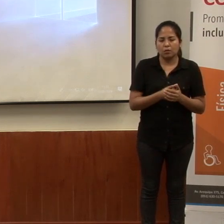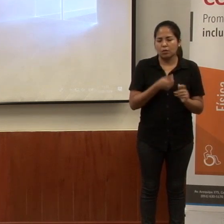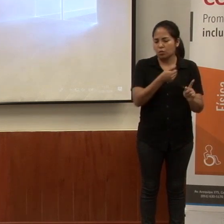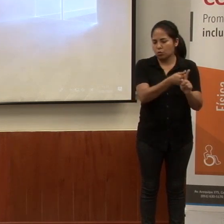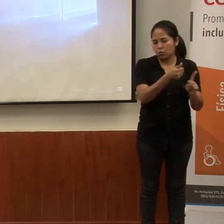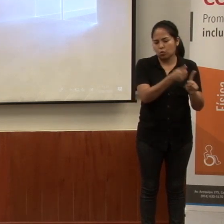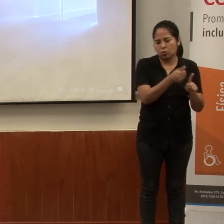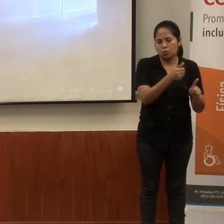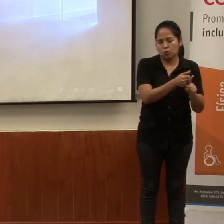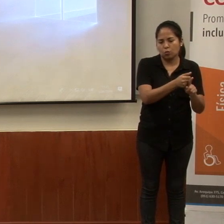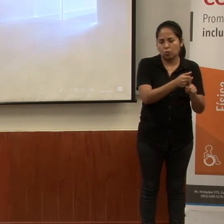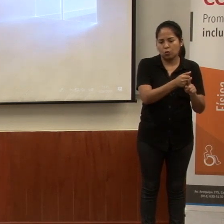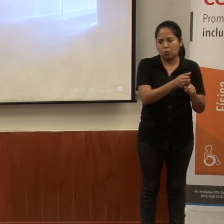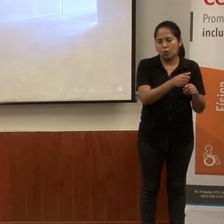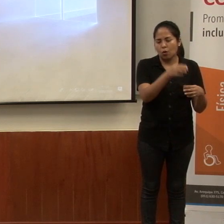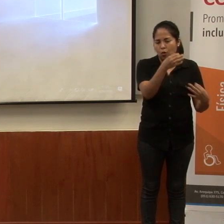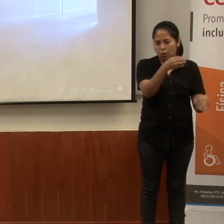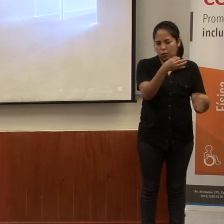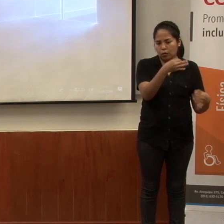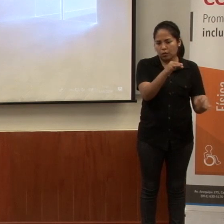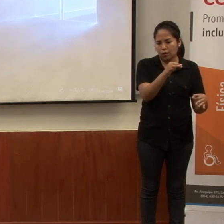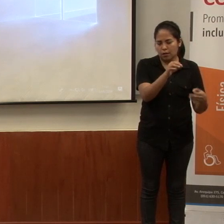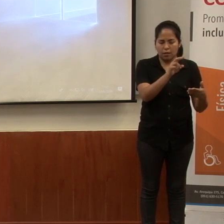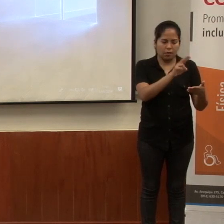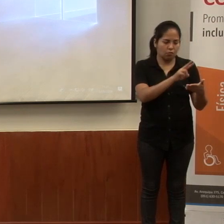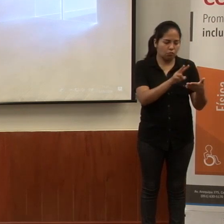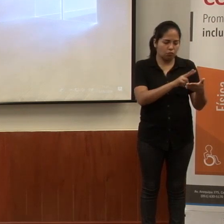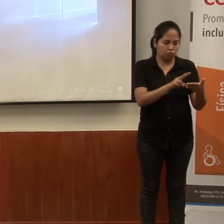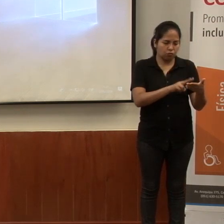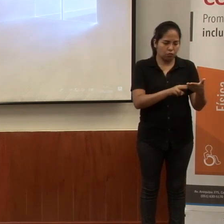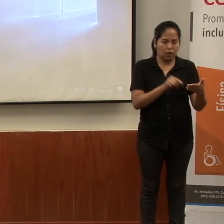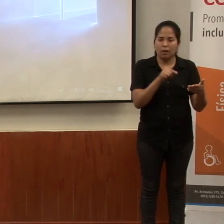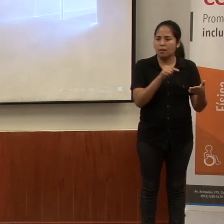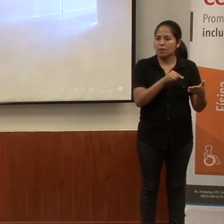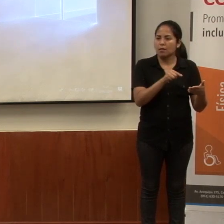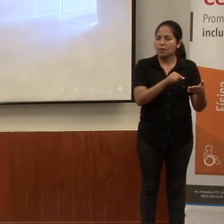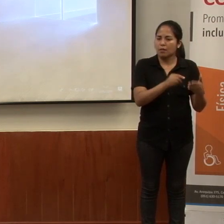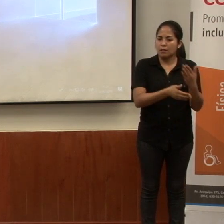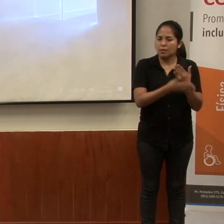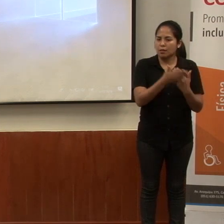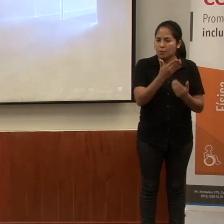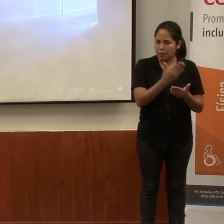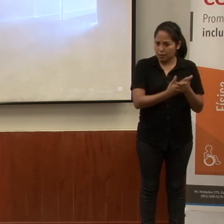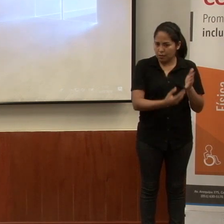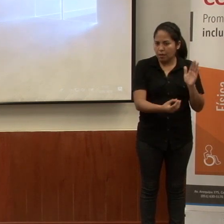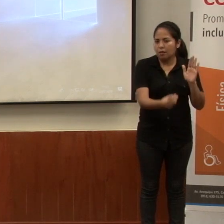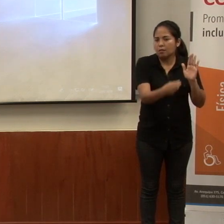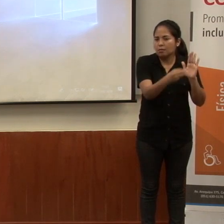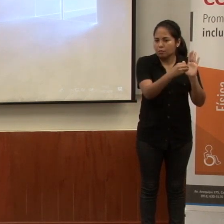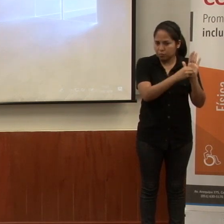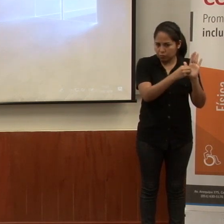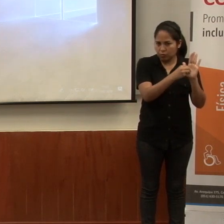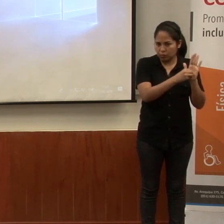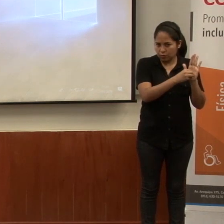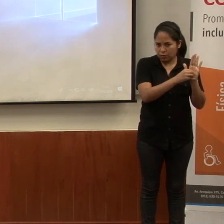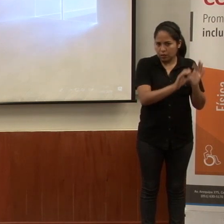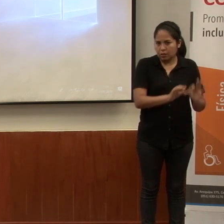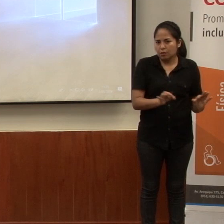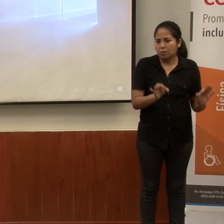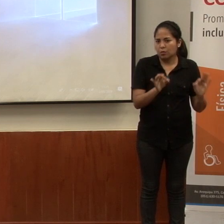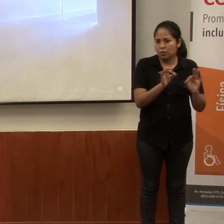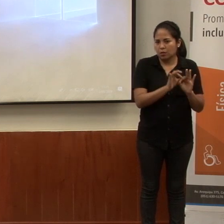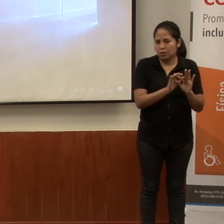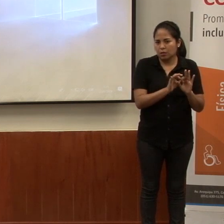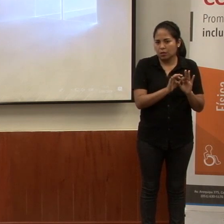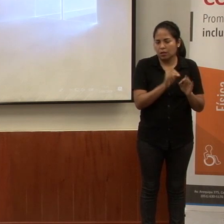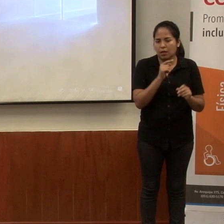algoritmo de pobreza incluya discapacidad como parte de una variable que rompe